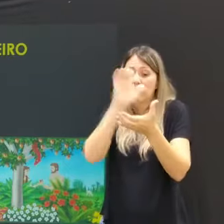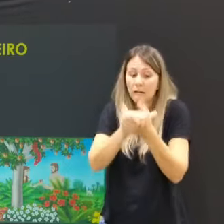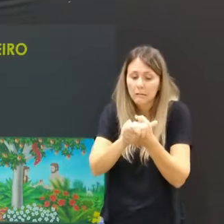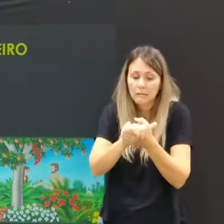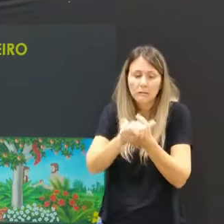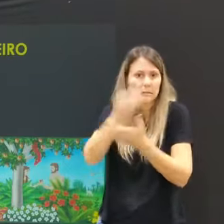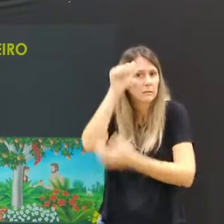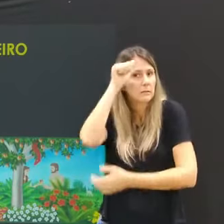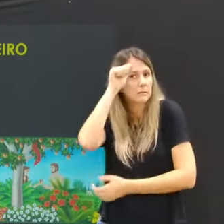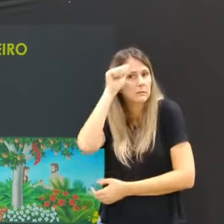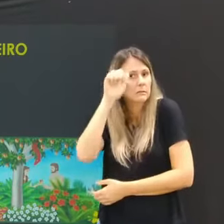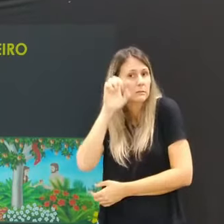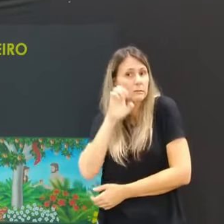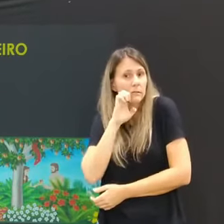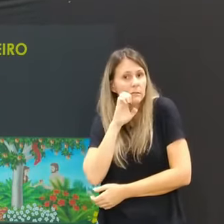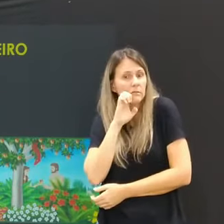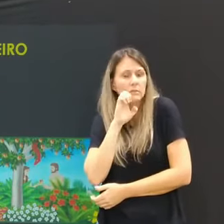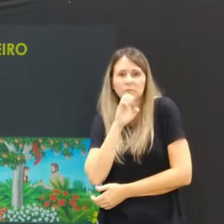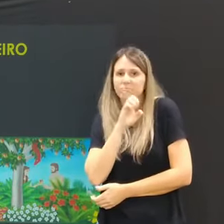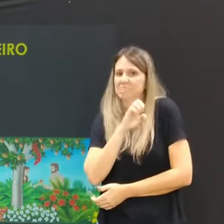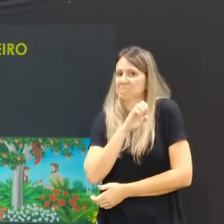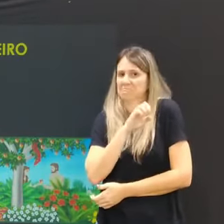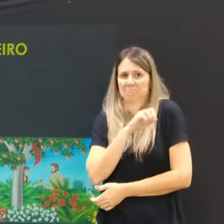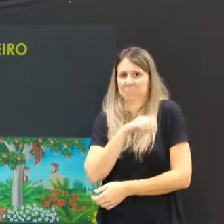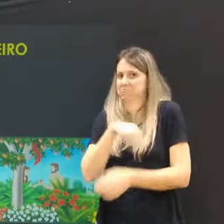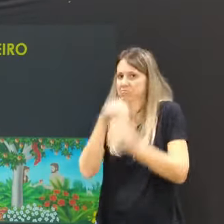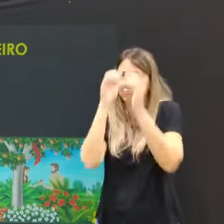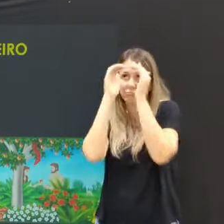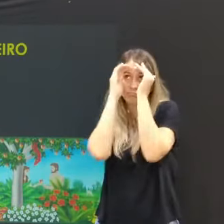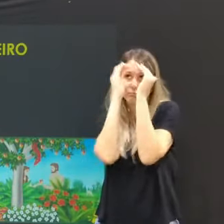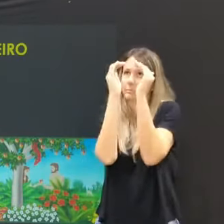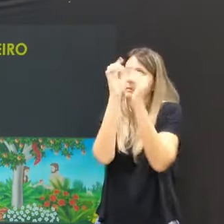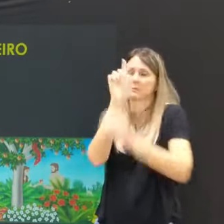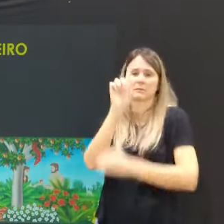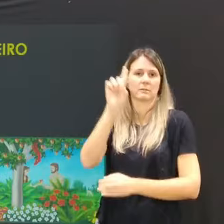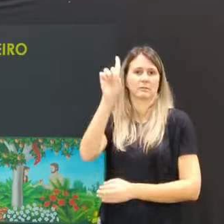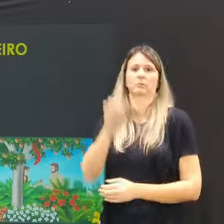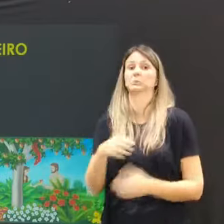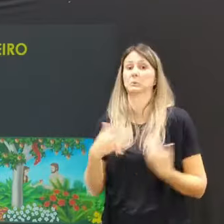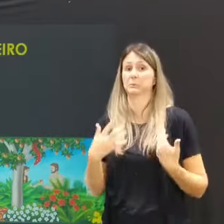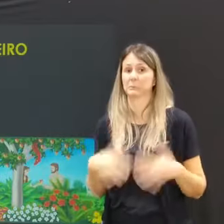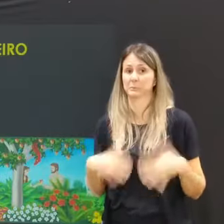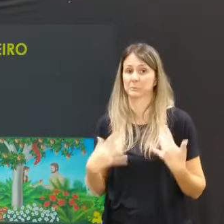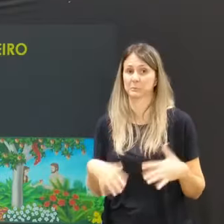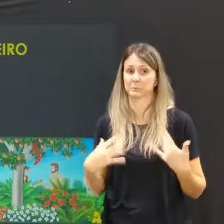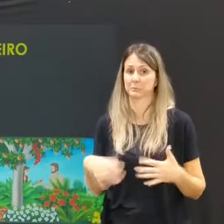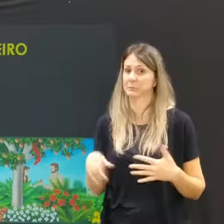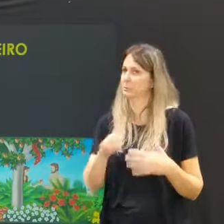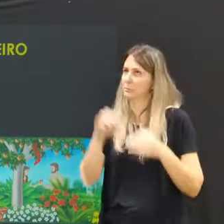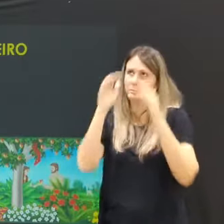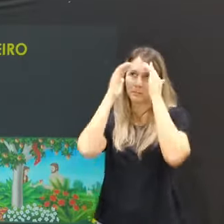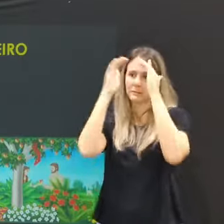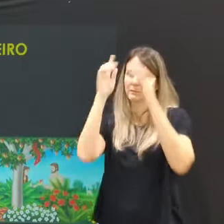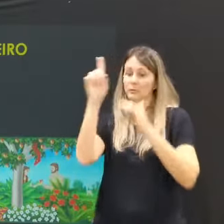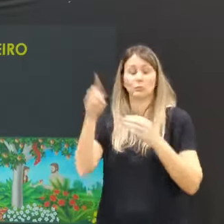né, que fala sobre Adão e Eva, sobre esse casal, que em determinado momento eles desobedeceram a Deus, eles